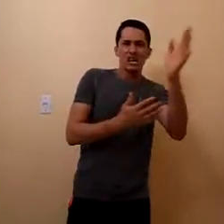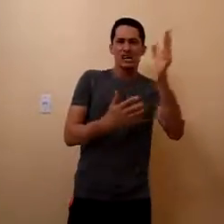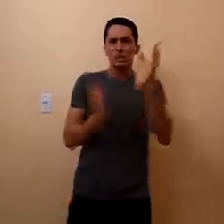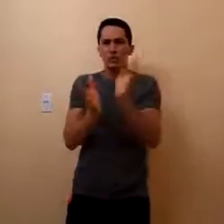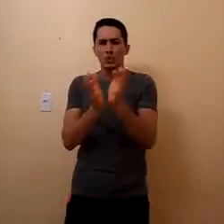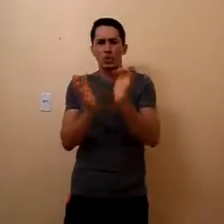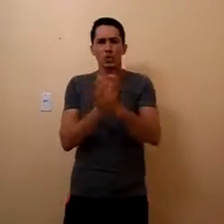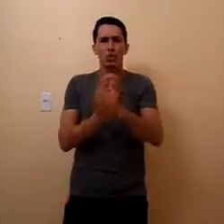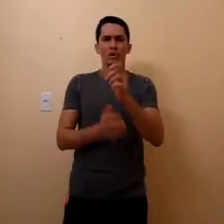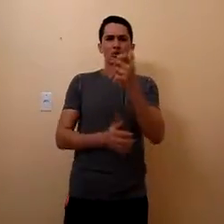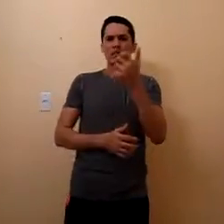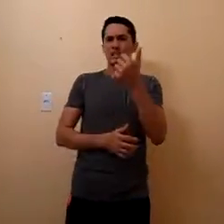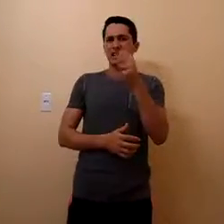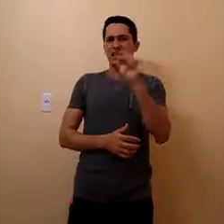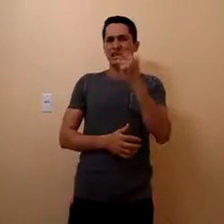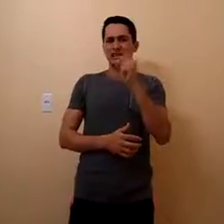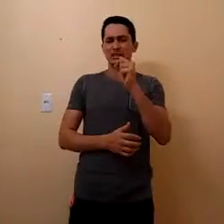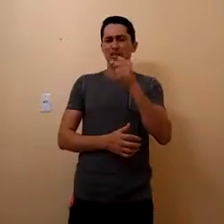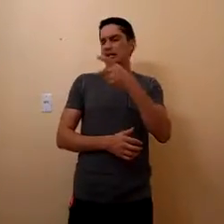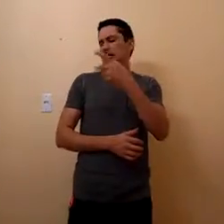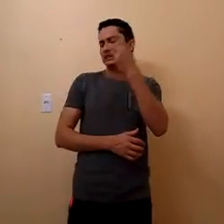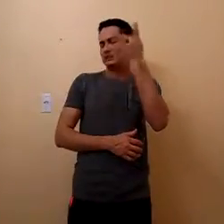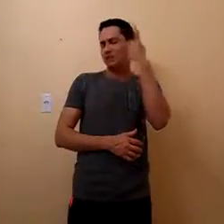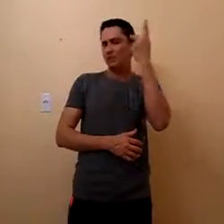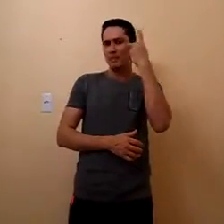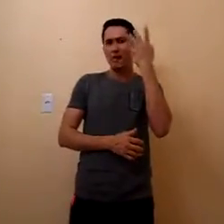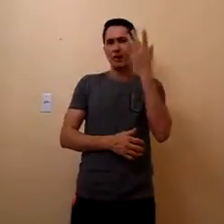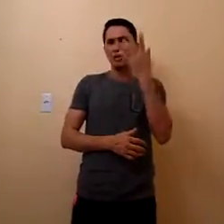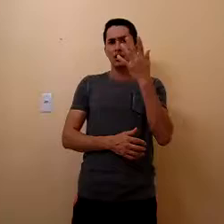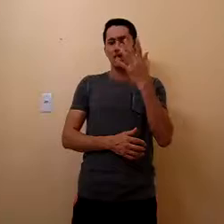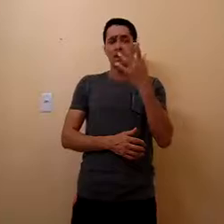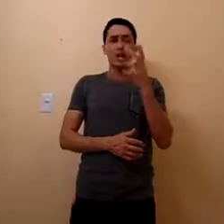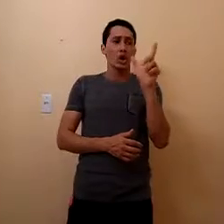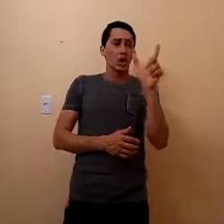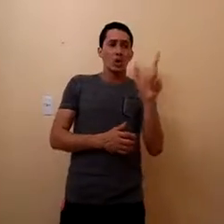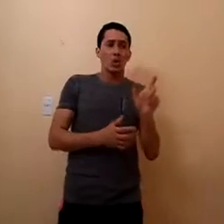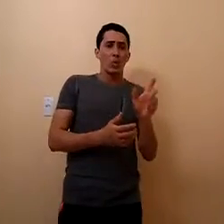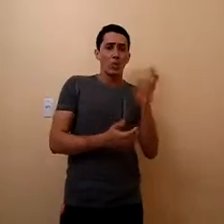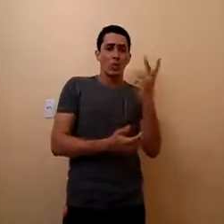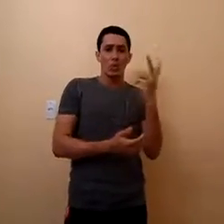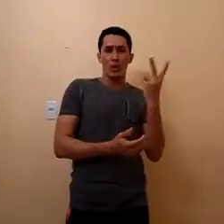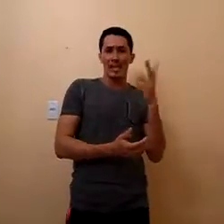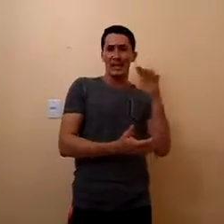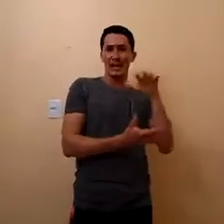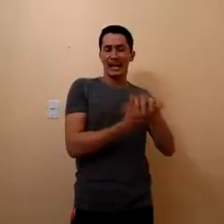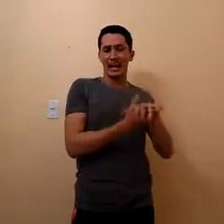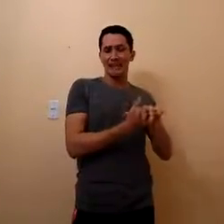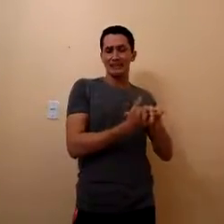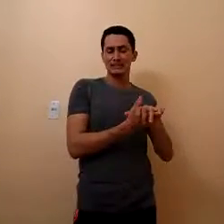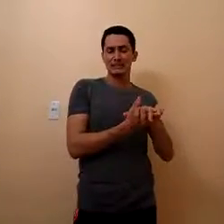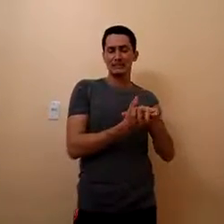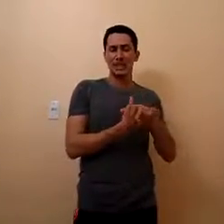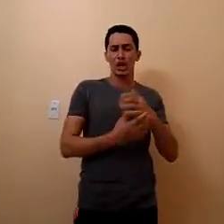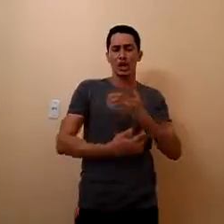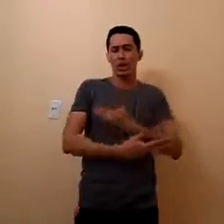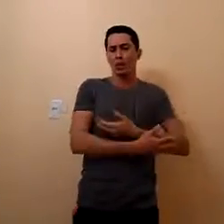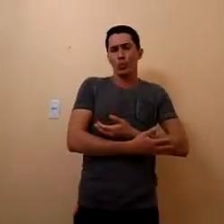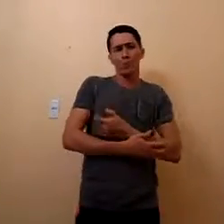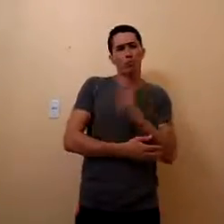no calçadão de Copacabana. Ninguém sofreu tanto quanto os pais da pequena Maria Luíse, de 8 meses.